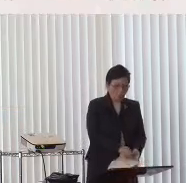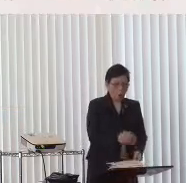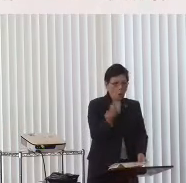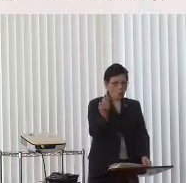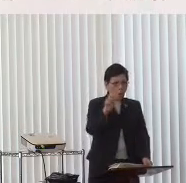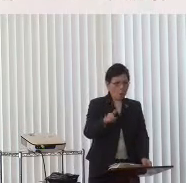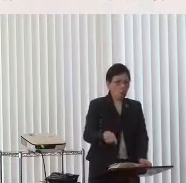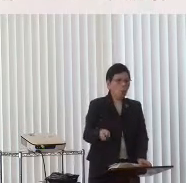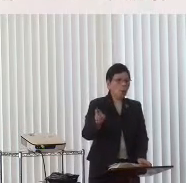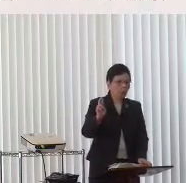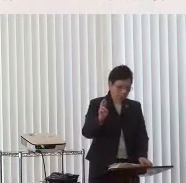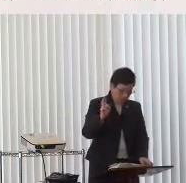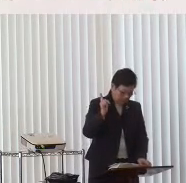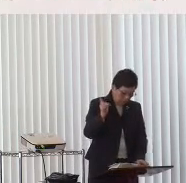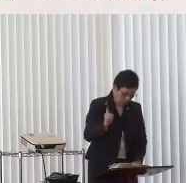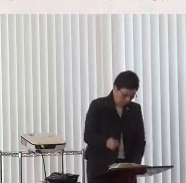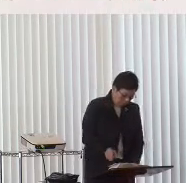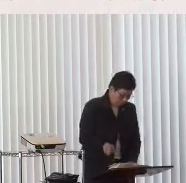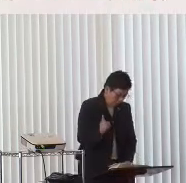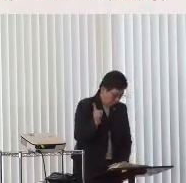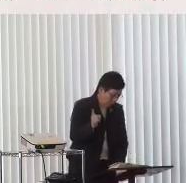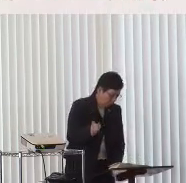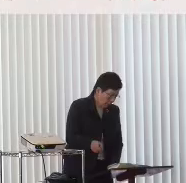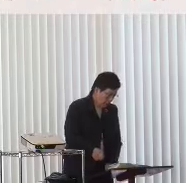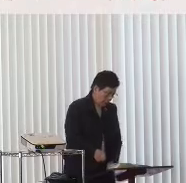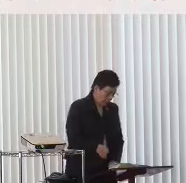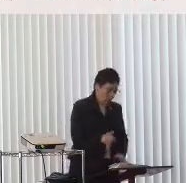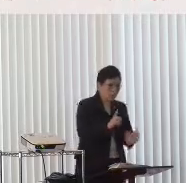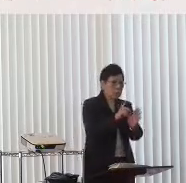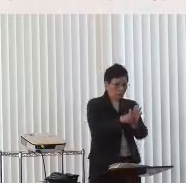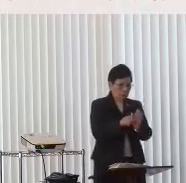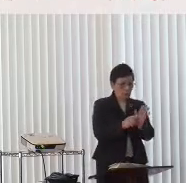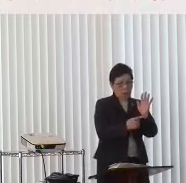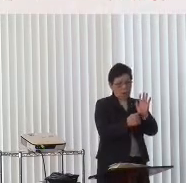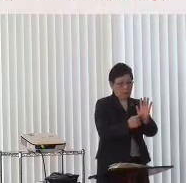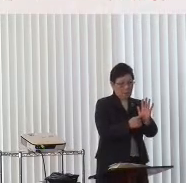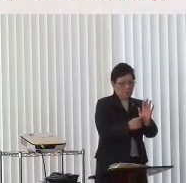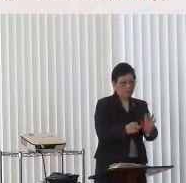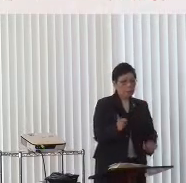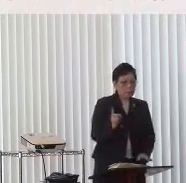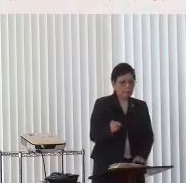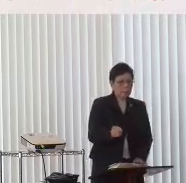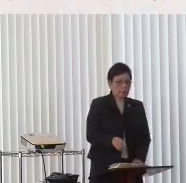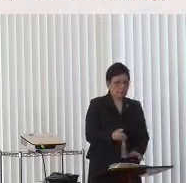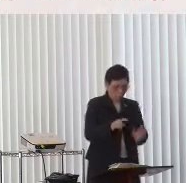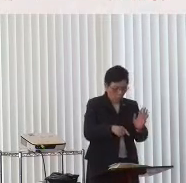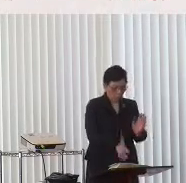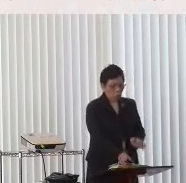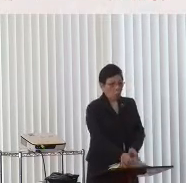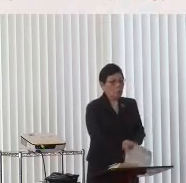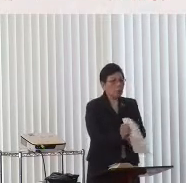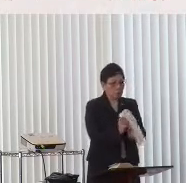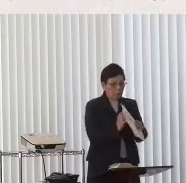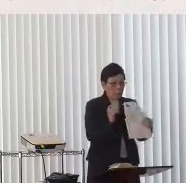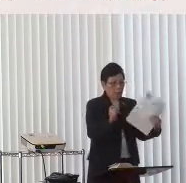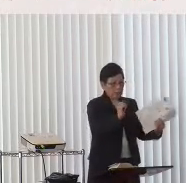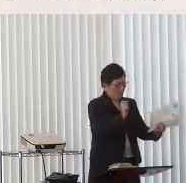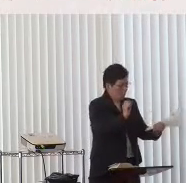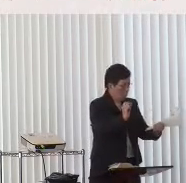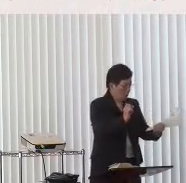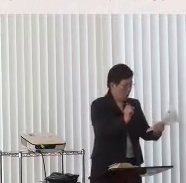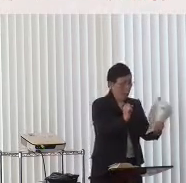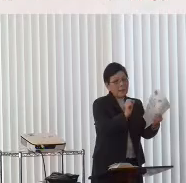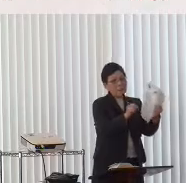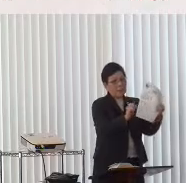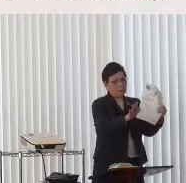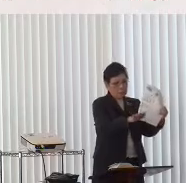と、カイロスという言葉と、クロノスという言葉があります。まあ、厳密に使い分けられているというわけではありませんけれども、まあ、大き